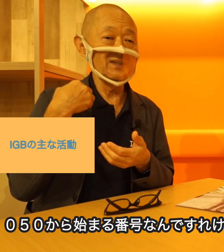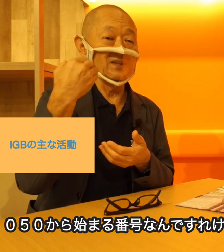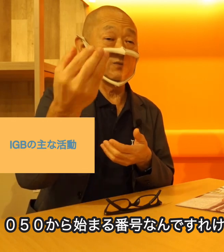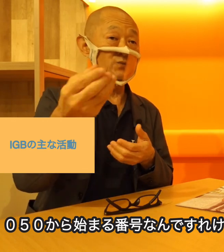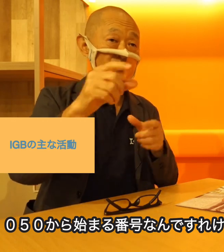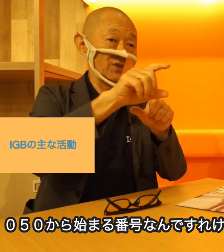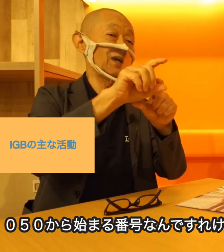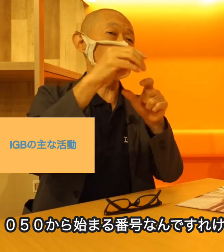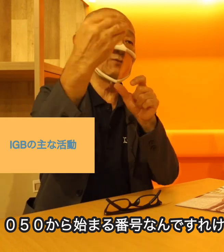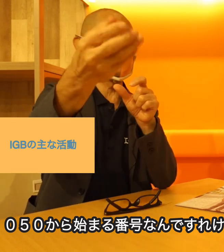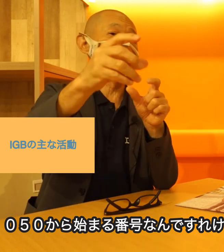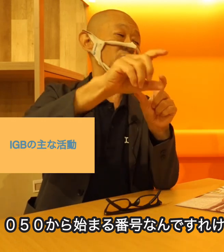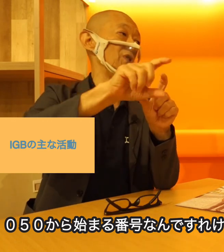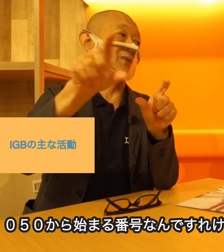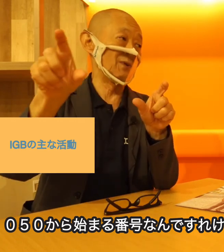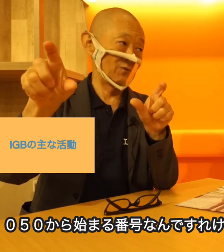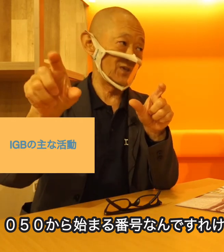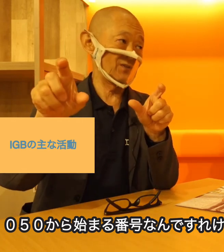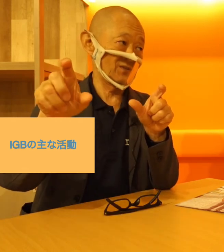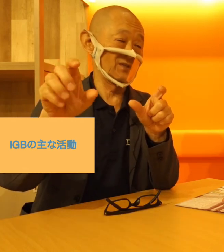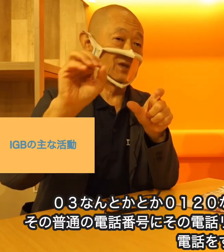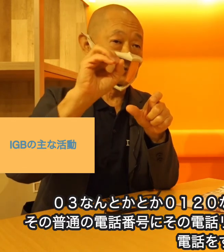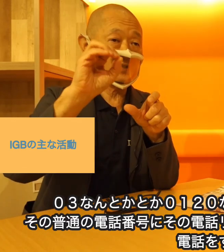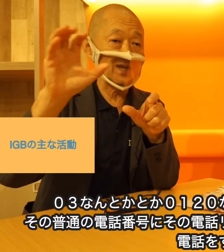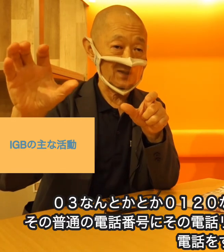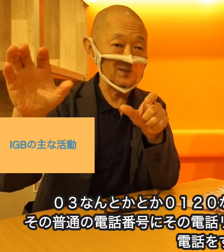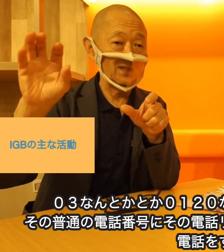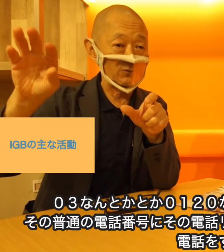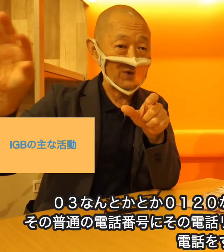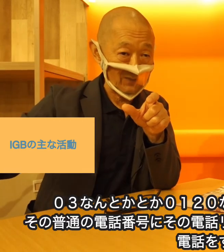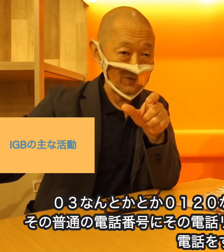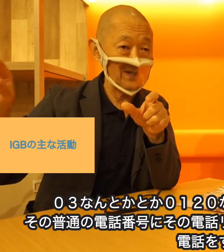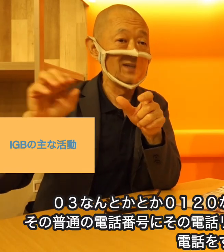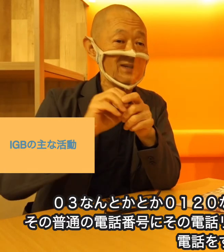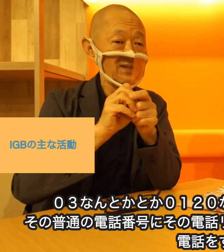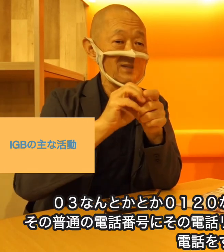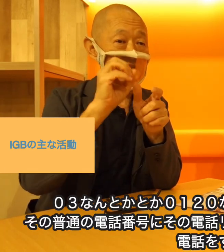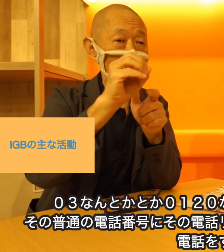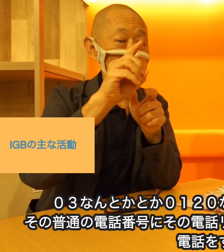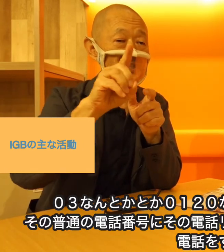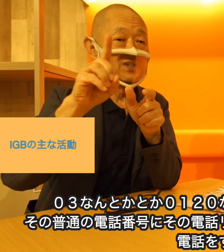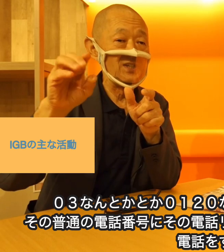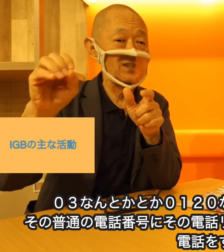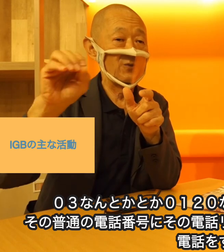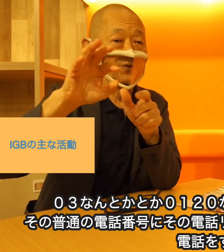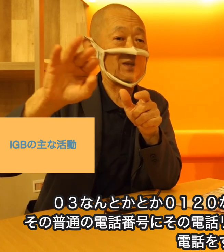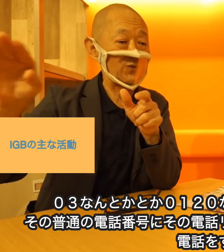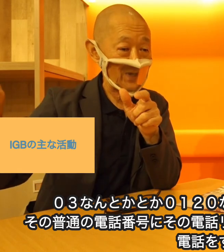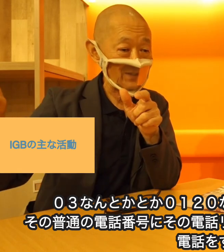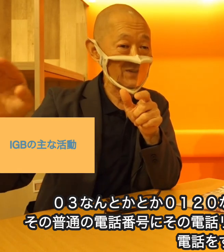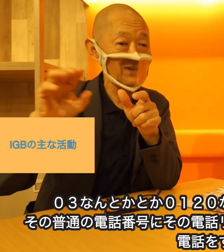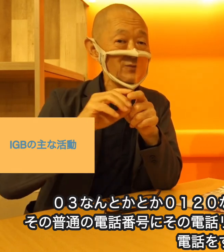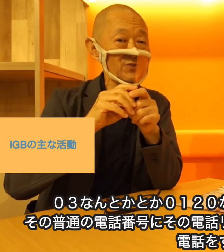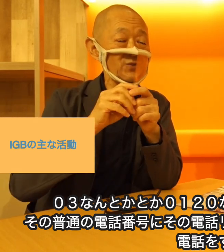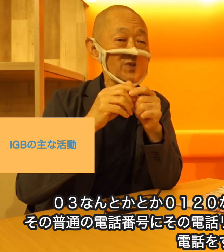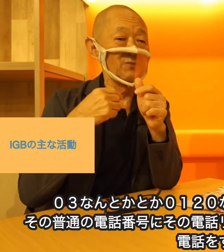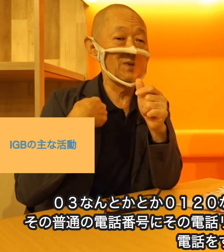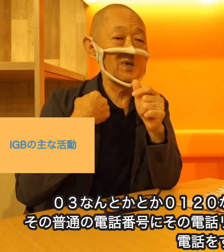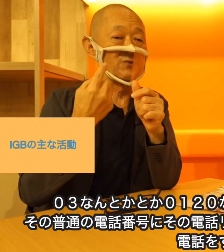手、相手は普通の電話番号です、 はい、 03なんとかとか0120なんとか、うん、普通の電話番号